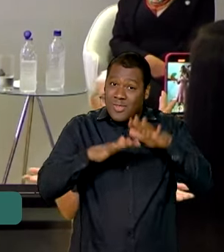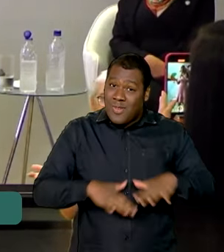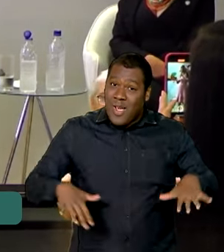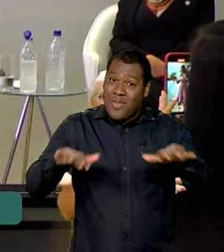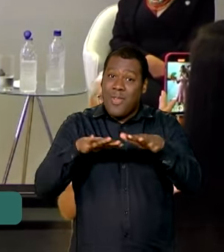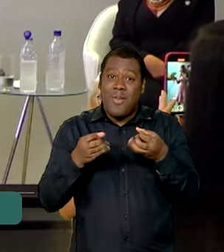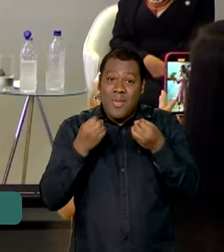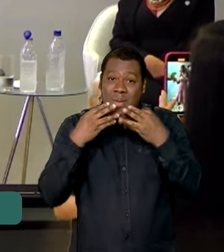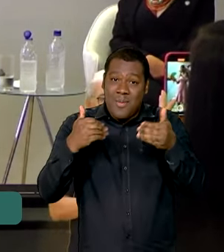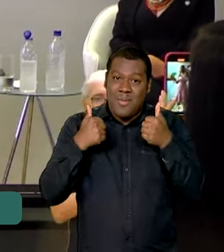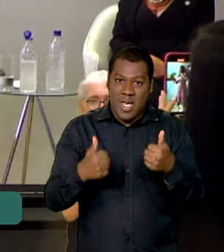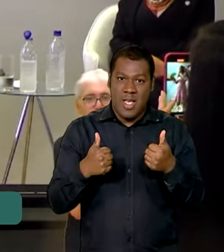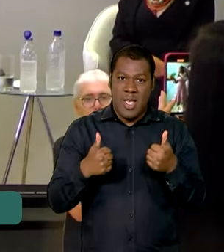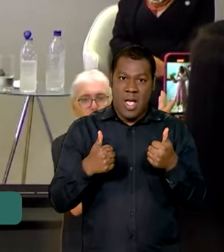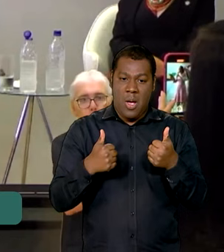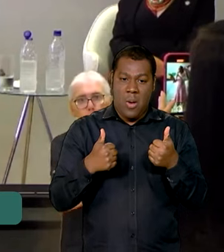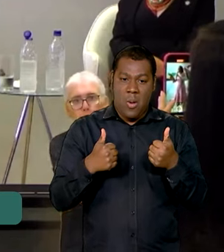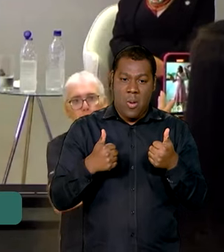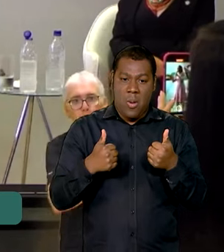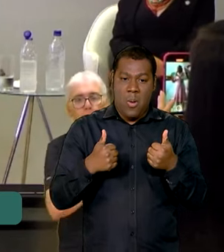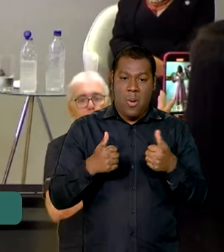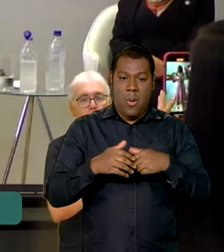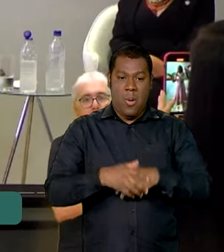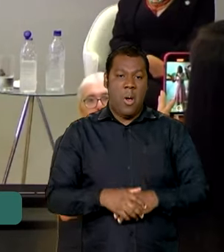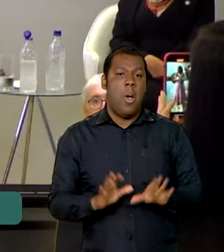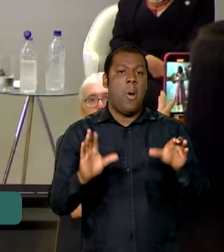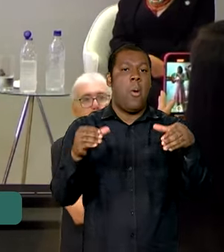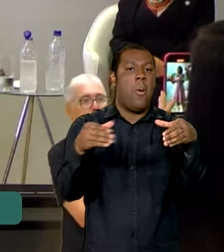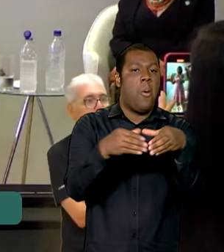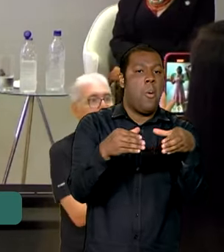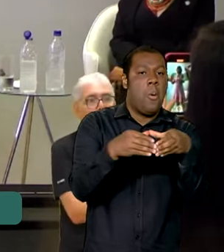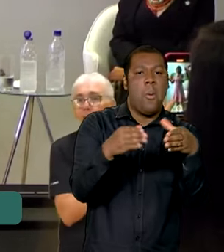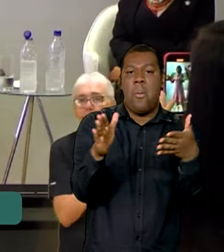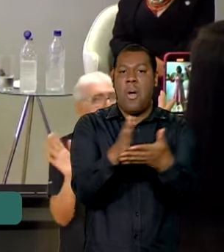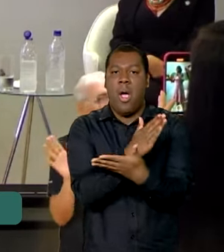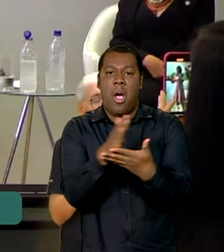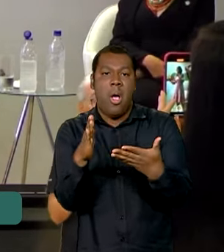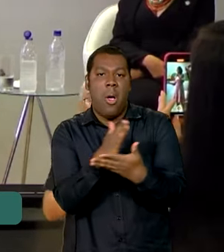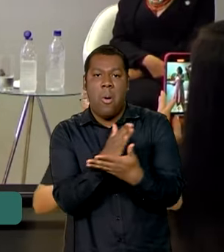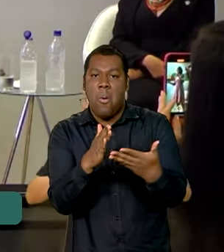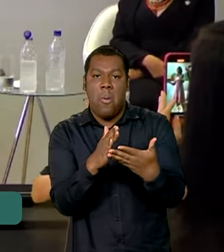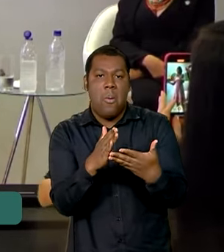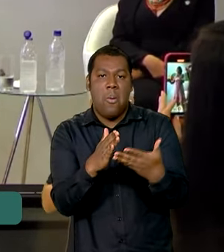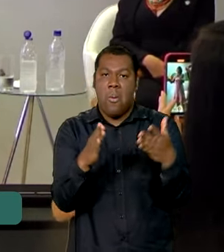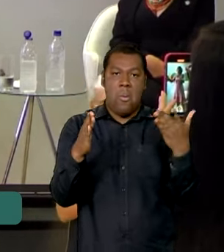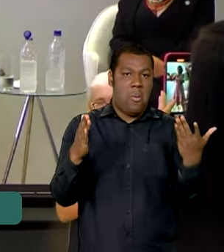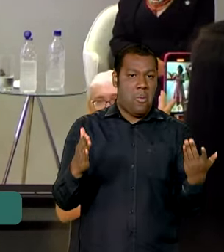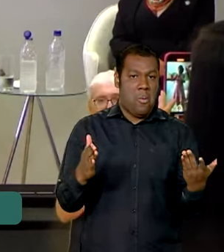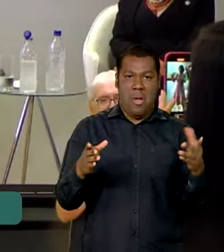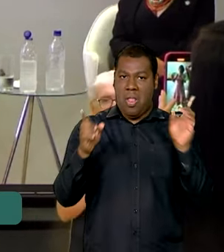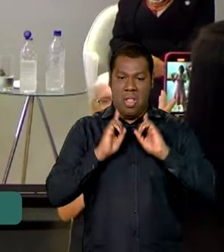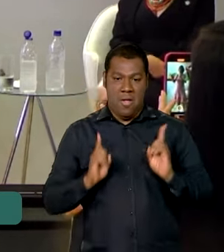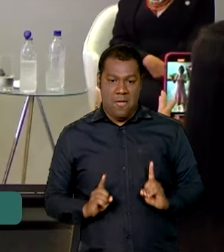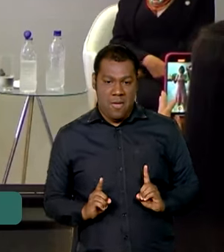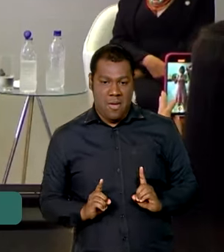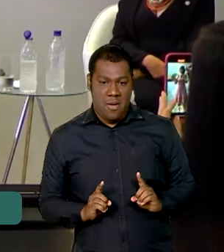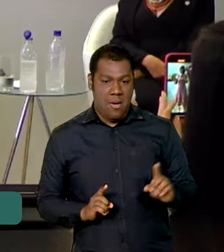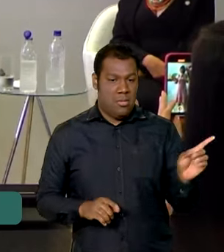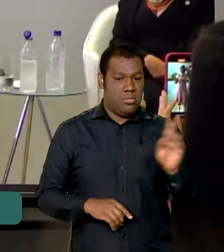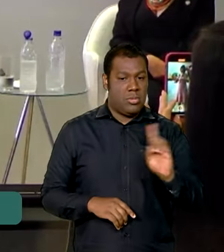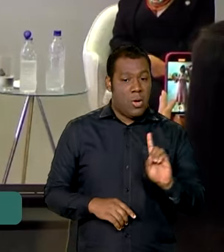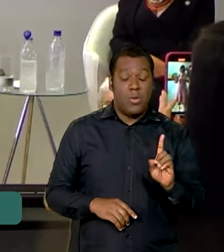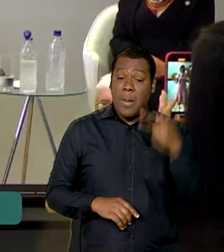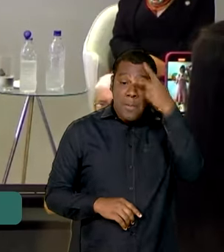questão só direcionada para alguns que têm ou uma deficiência ou uma condição diferente,